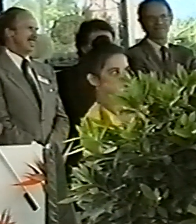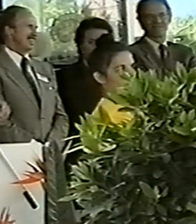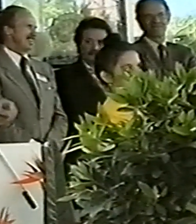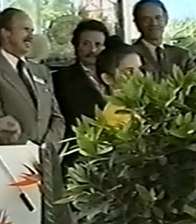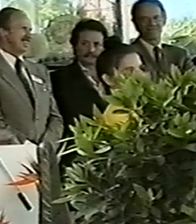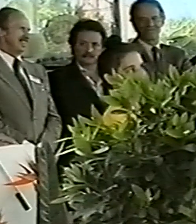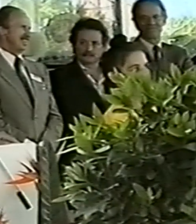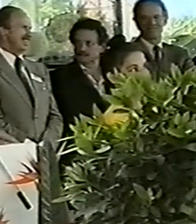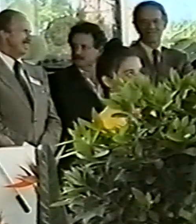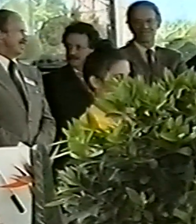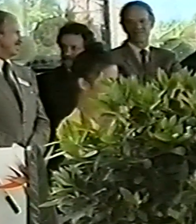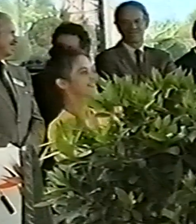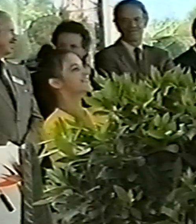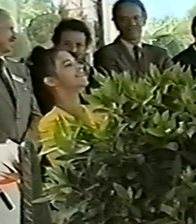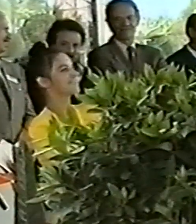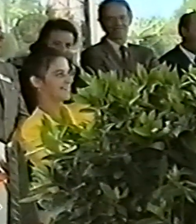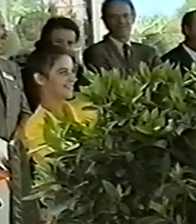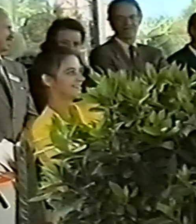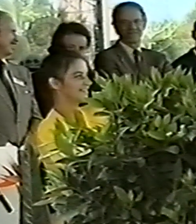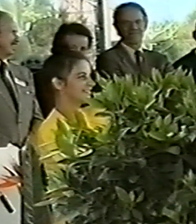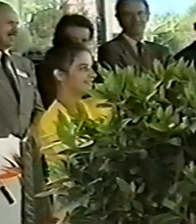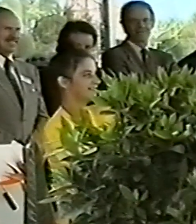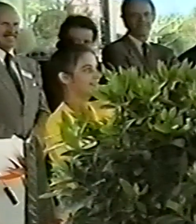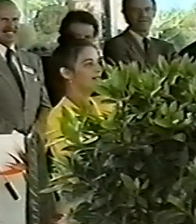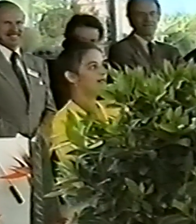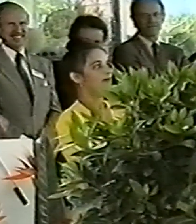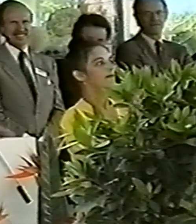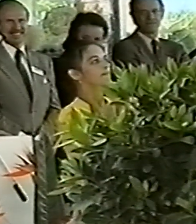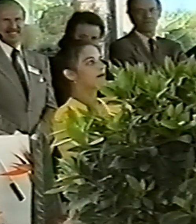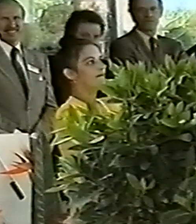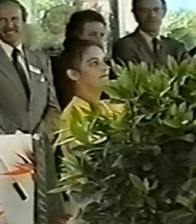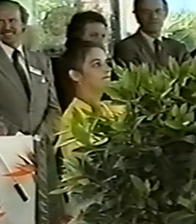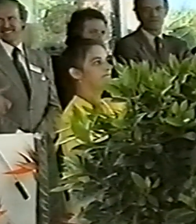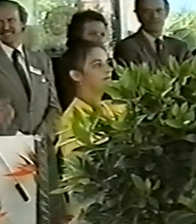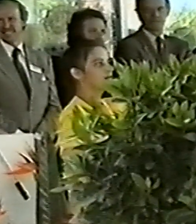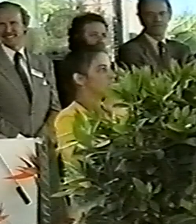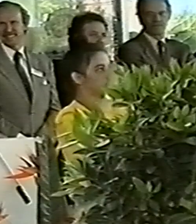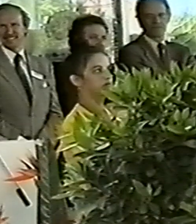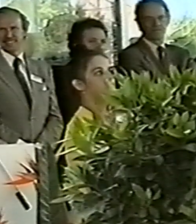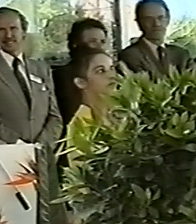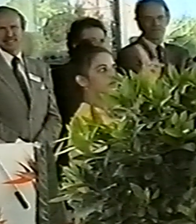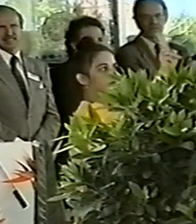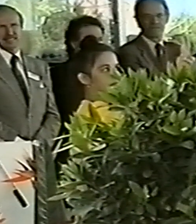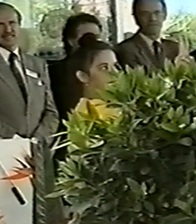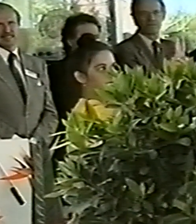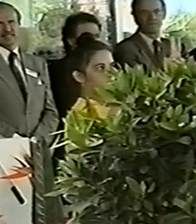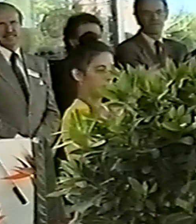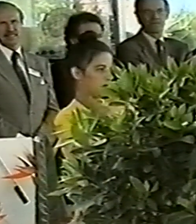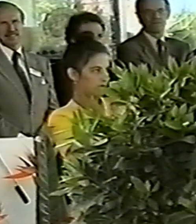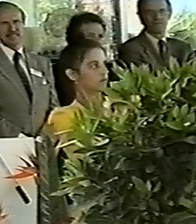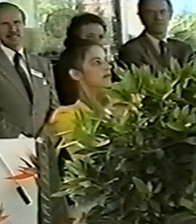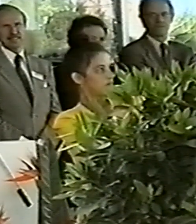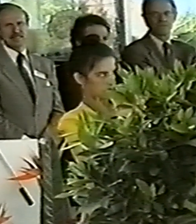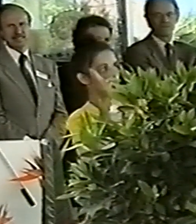nous change. Et puis enfin, un clin d'œil au transport public, domaine dont je suis en